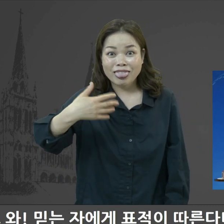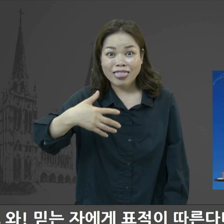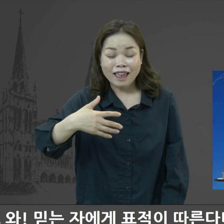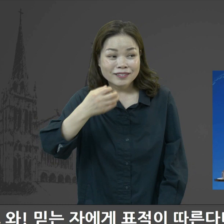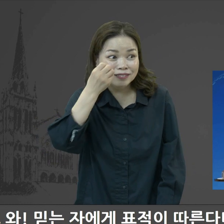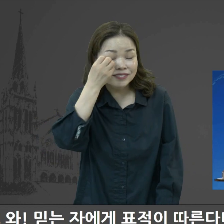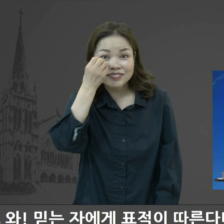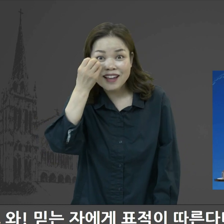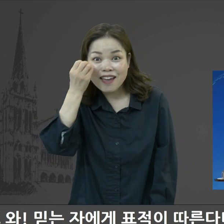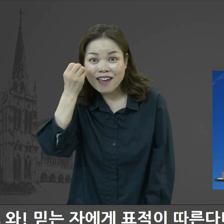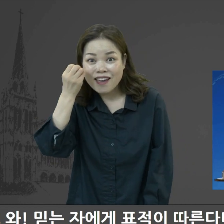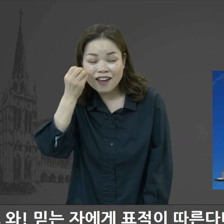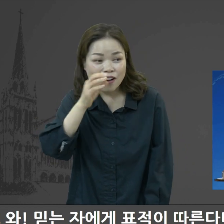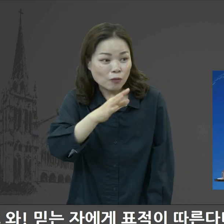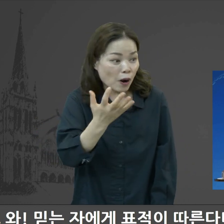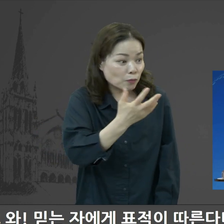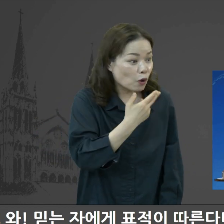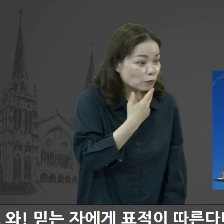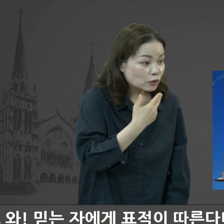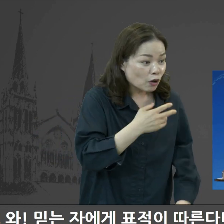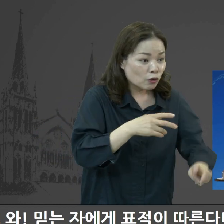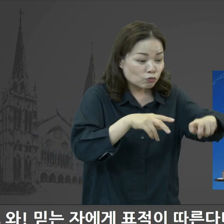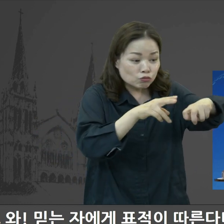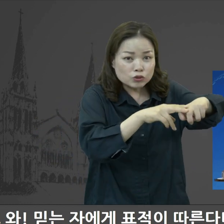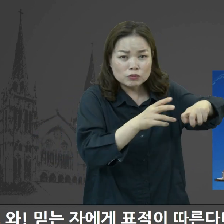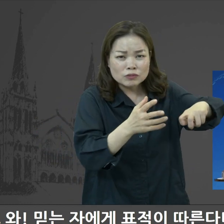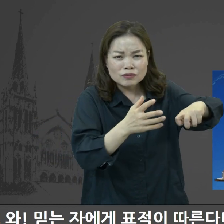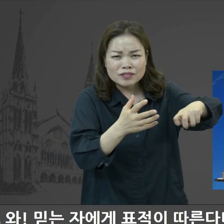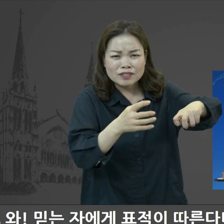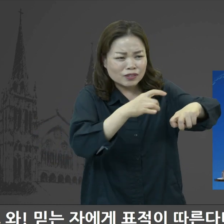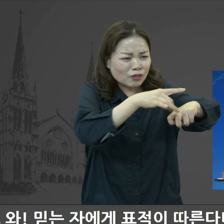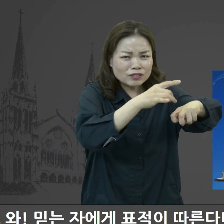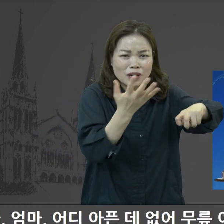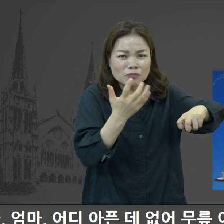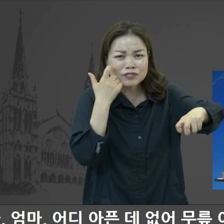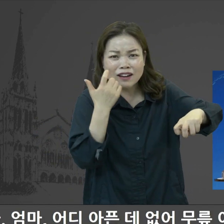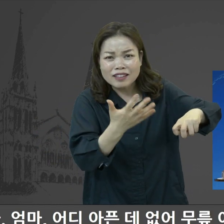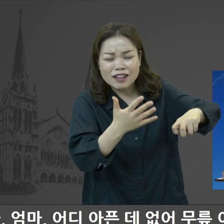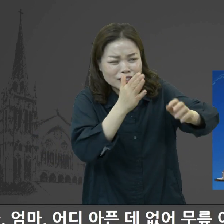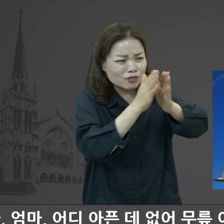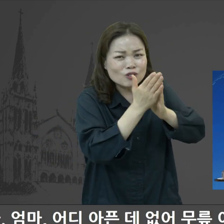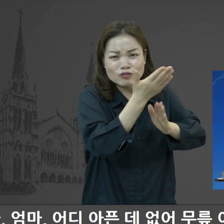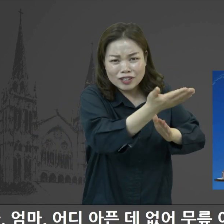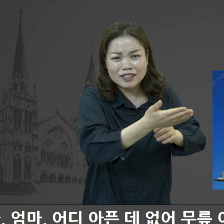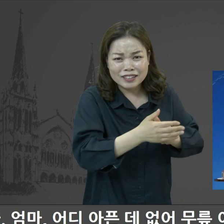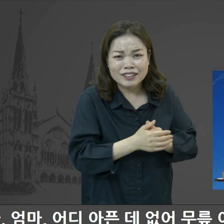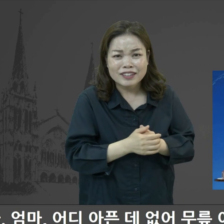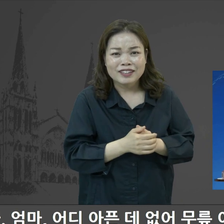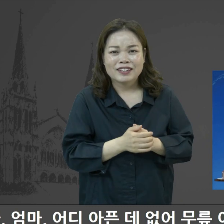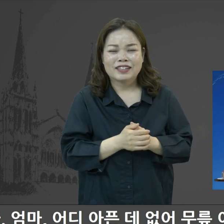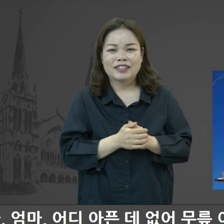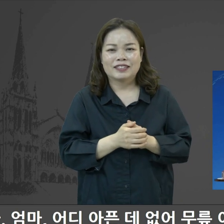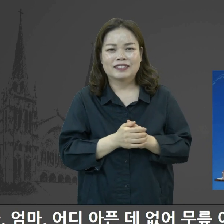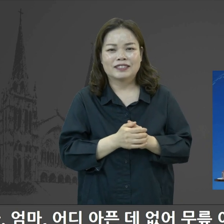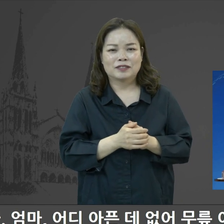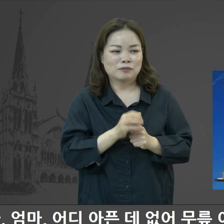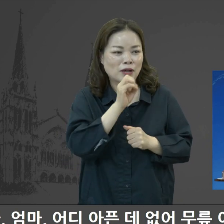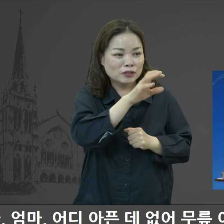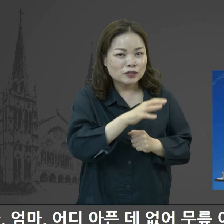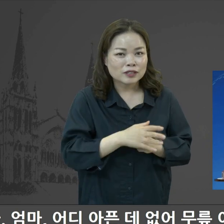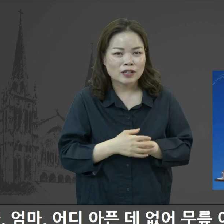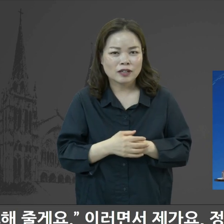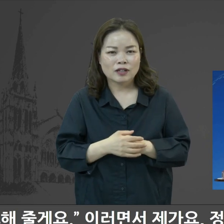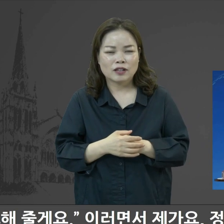너무 신기하다. 엄마 어디 아픈 데 없어? 무릎 어디 관절 쑤시는 데 없어? 내가 기도해 줄게요. 이러면서 제가요 정말 그랬어요.